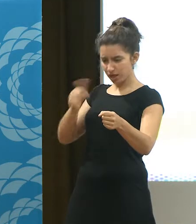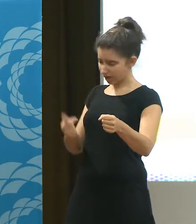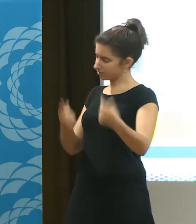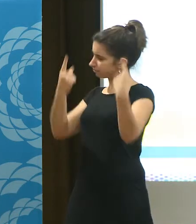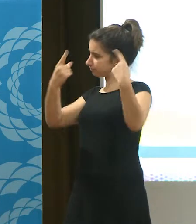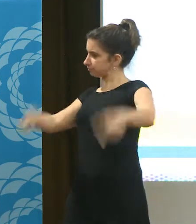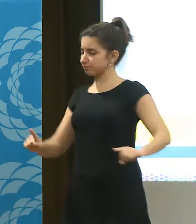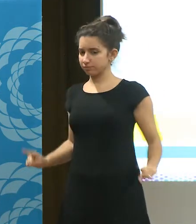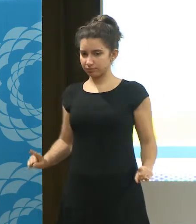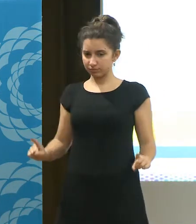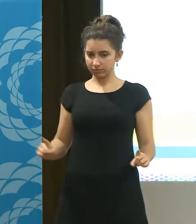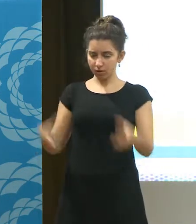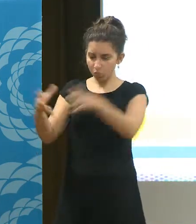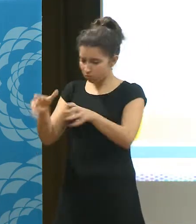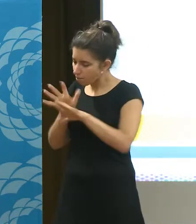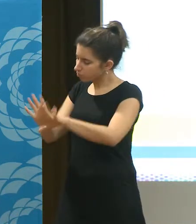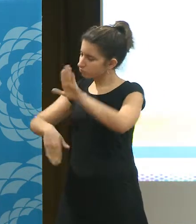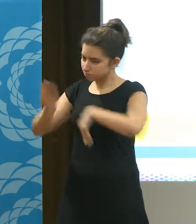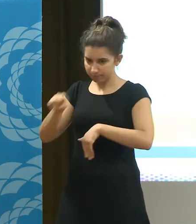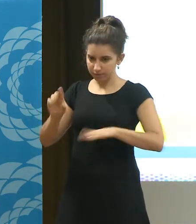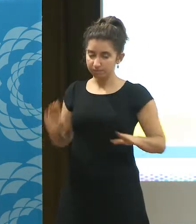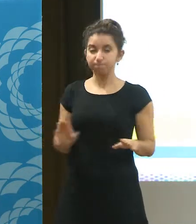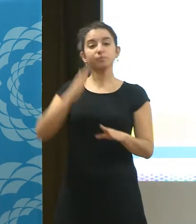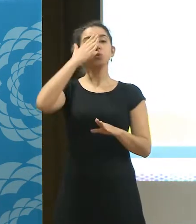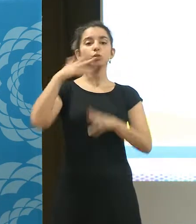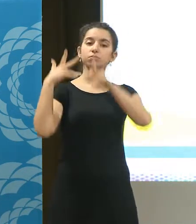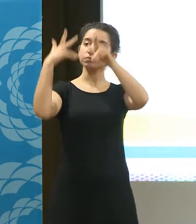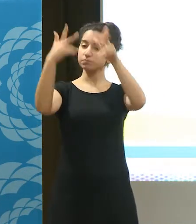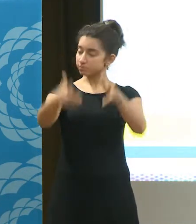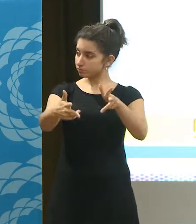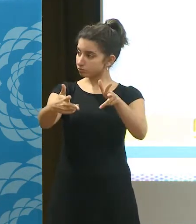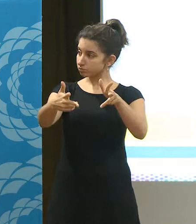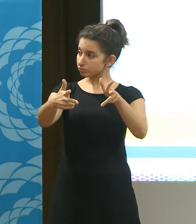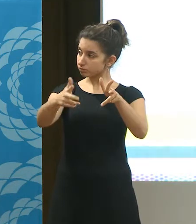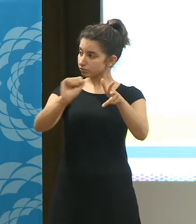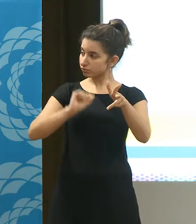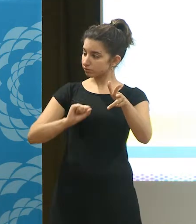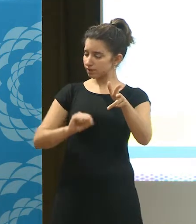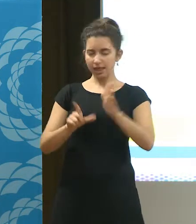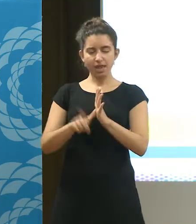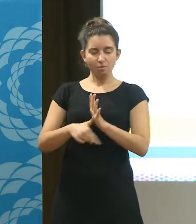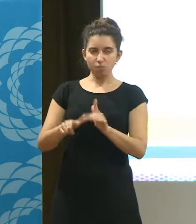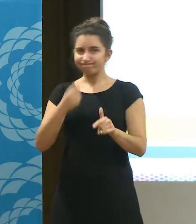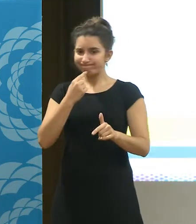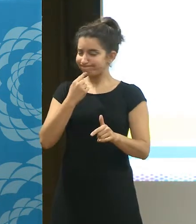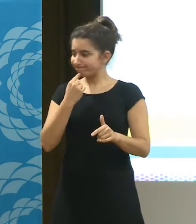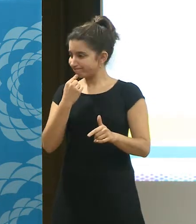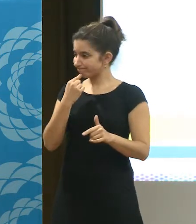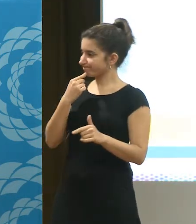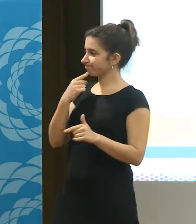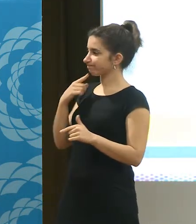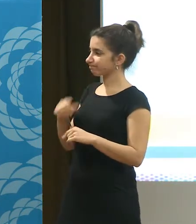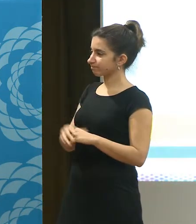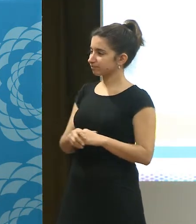de los compañeros de las cooperativas. Por último, porque no sé cómo estoy con el tiempo, si